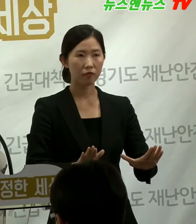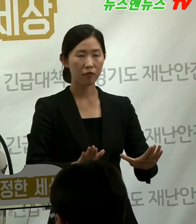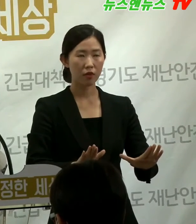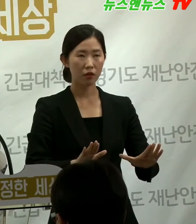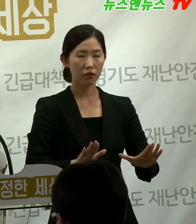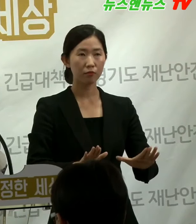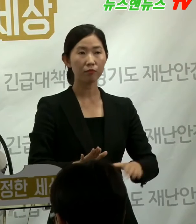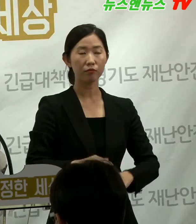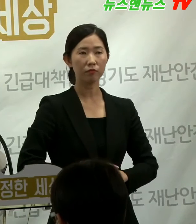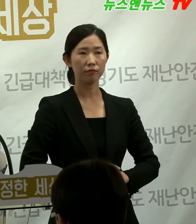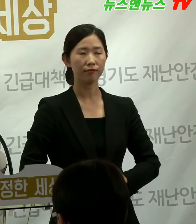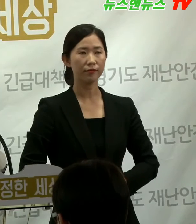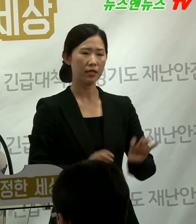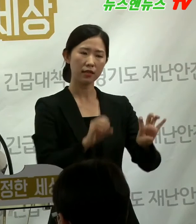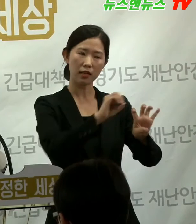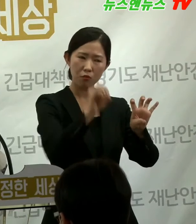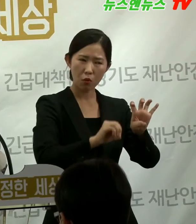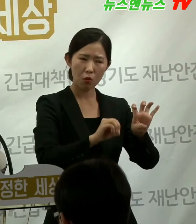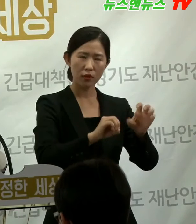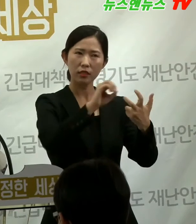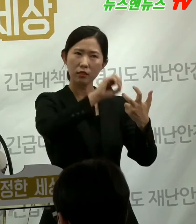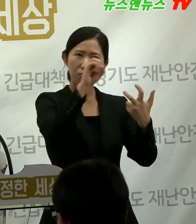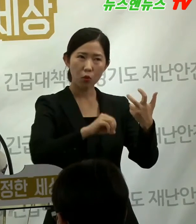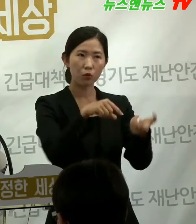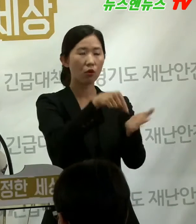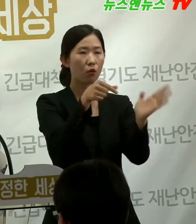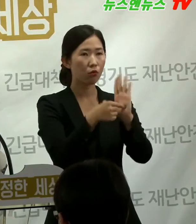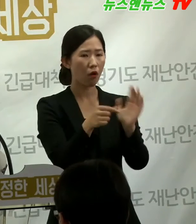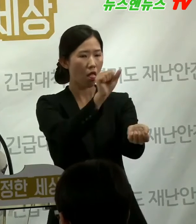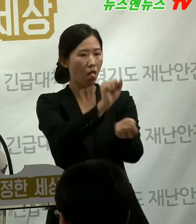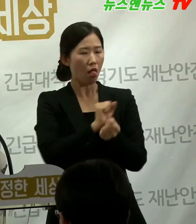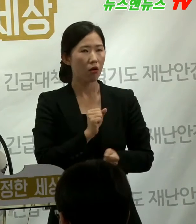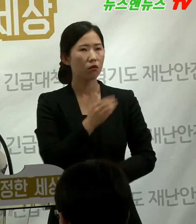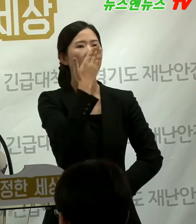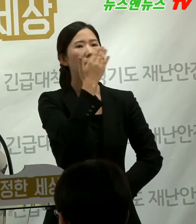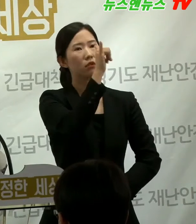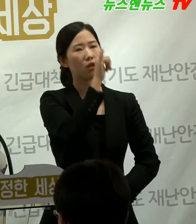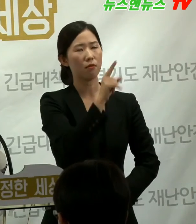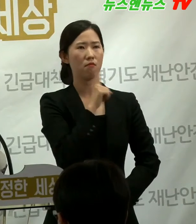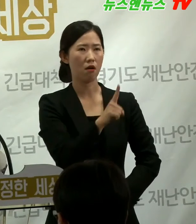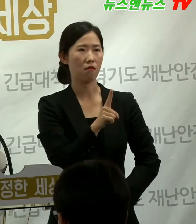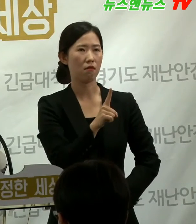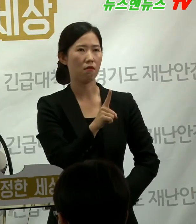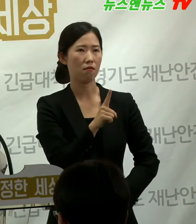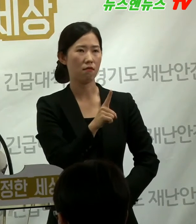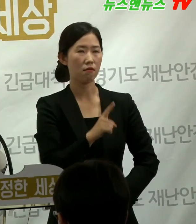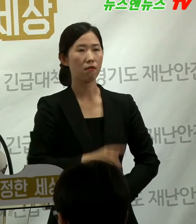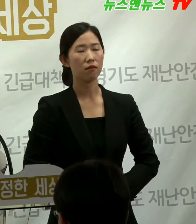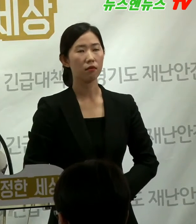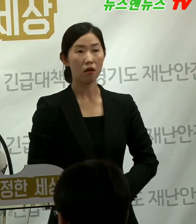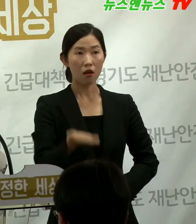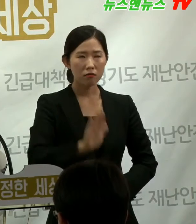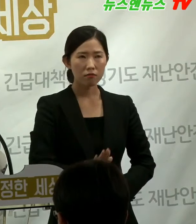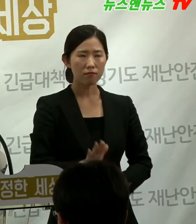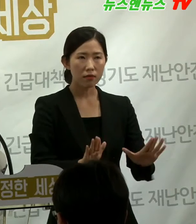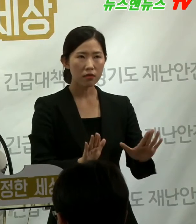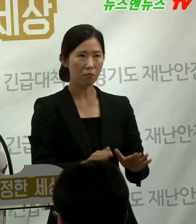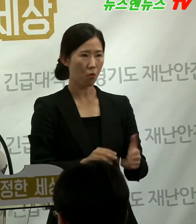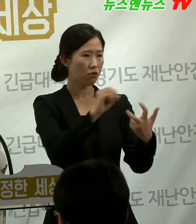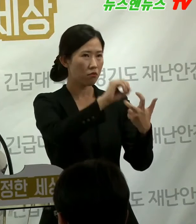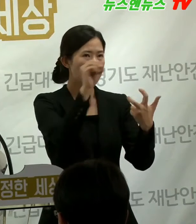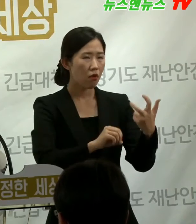70%가 감염을 피할 수 없을 것이라는 예측도 많습니다. 그러나 최악 상황을